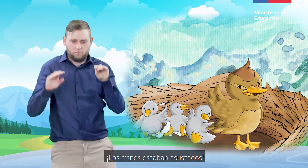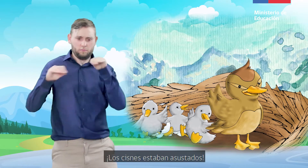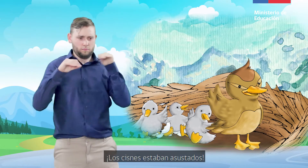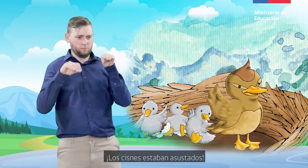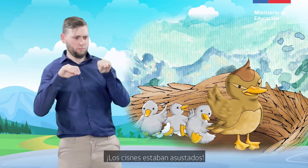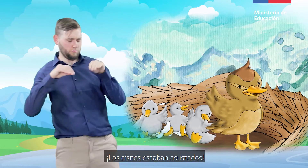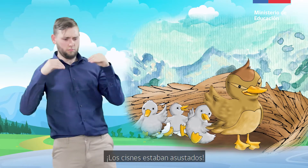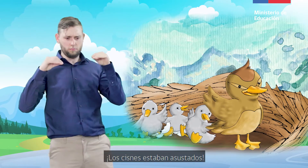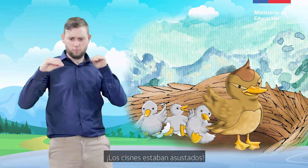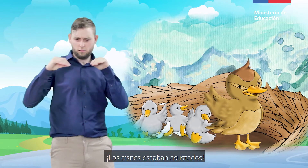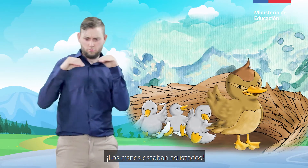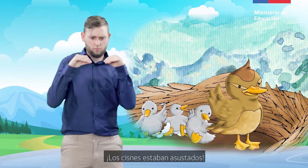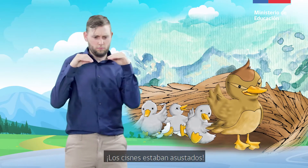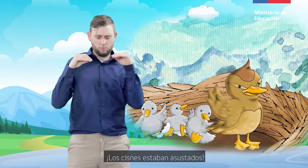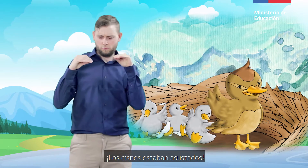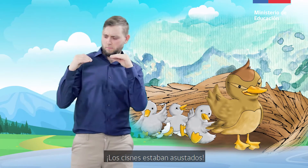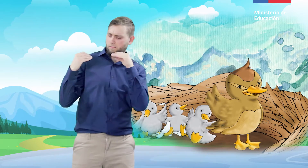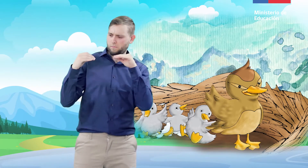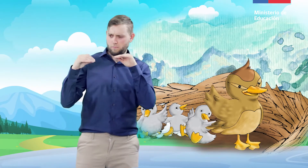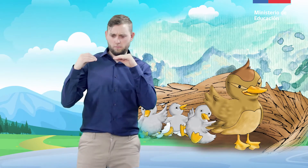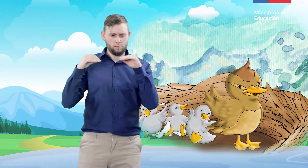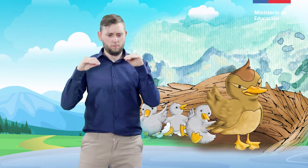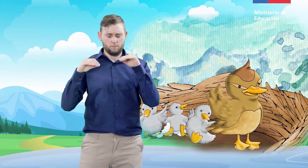Los cisnes estaban asustados.